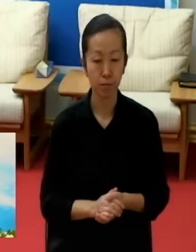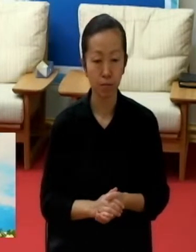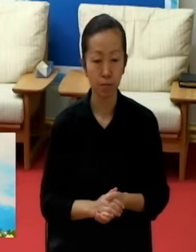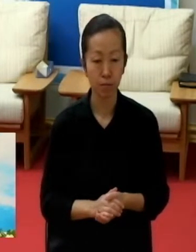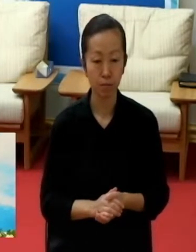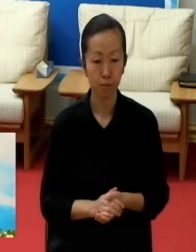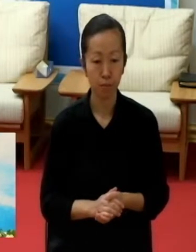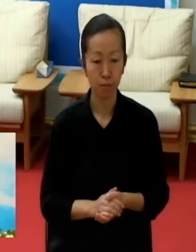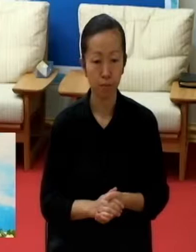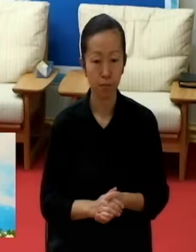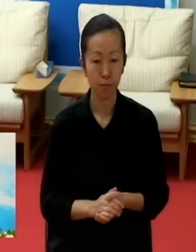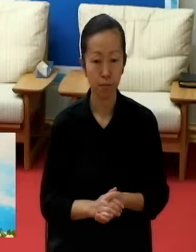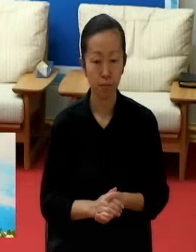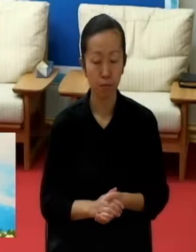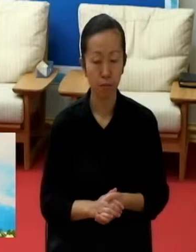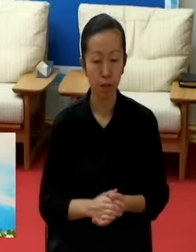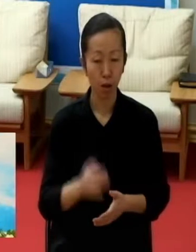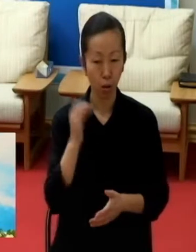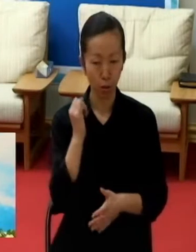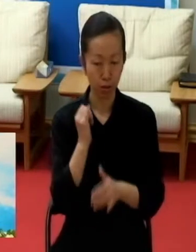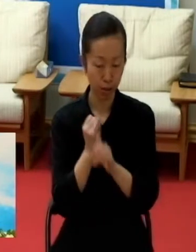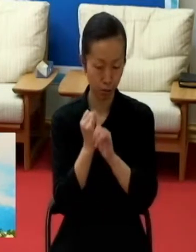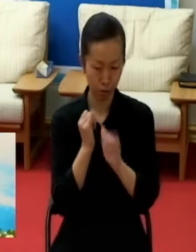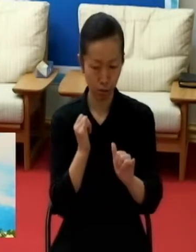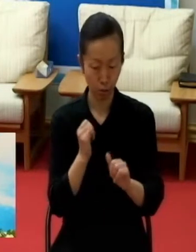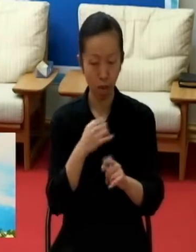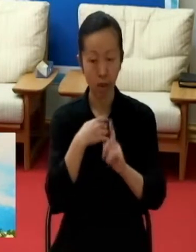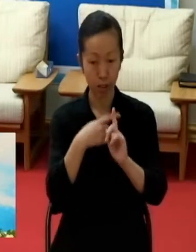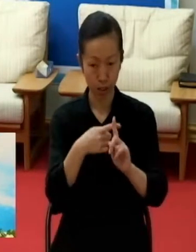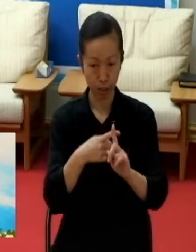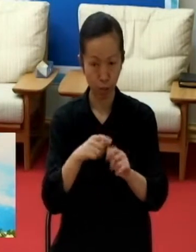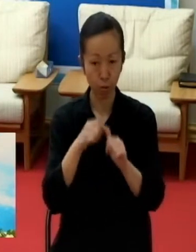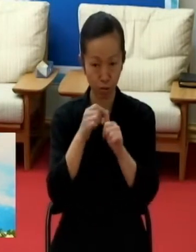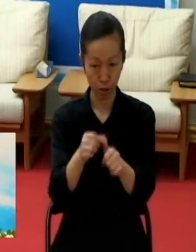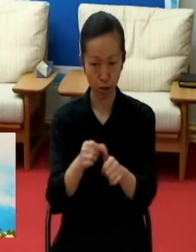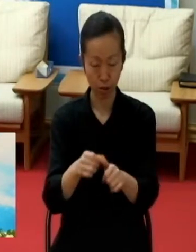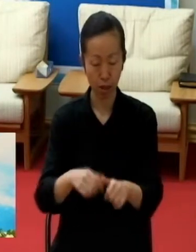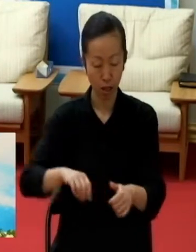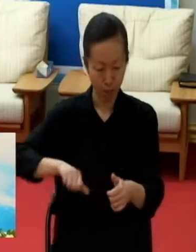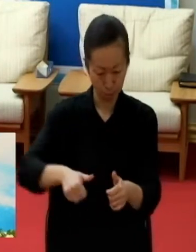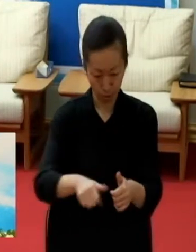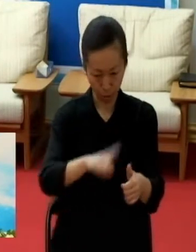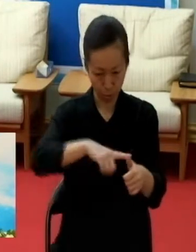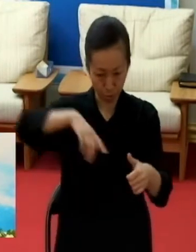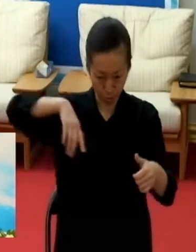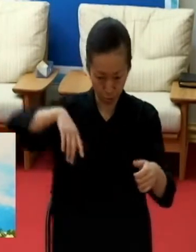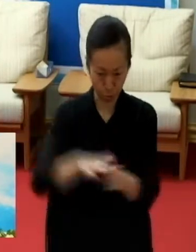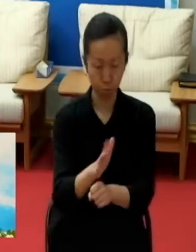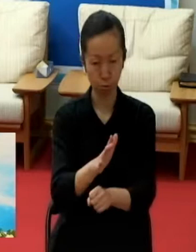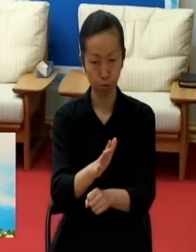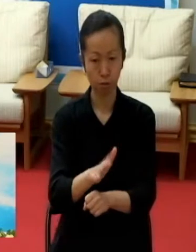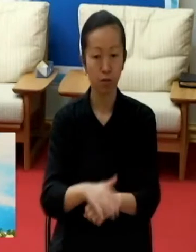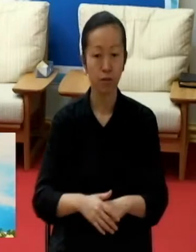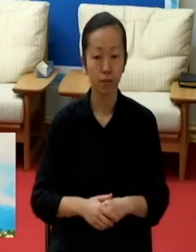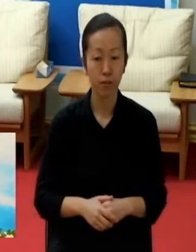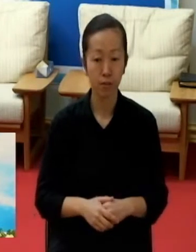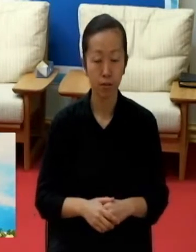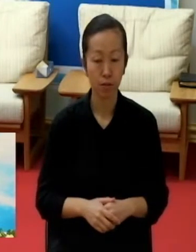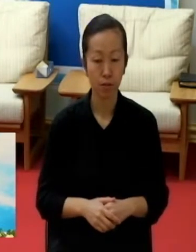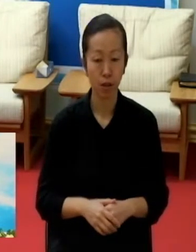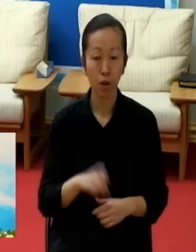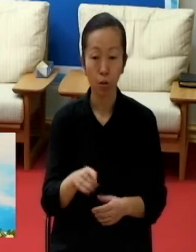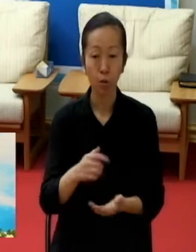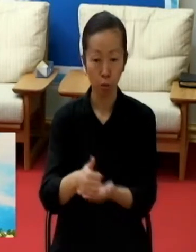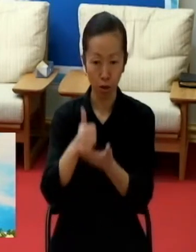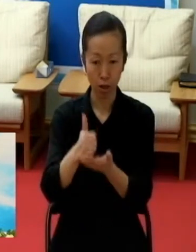뱀의 머리를 상하게 하시겠다는 겁니다. 女の子孫がキリストを送って蛇の頭を踏み潰す。 그 여자의 후손이 바로